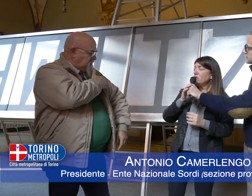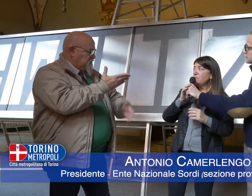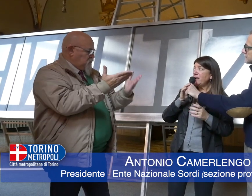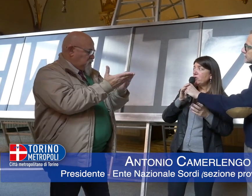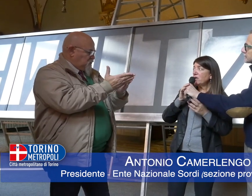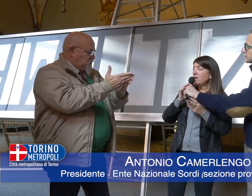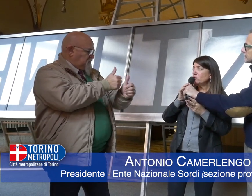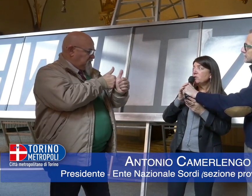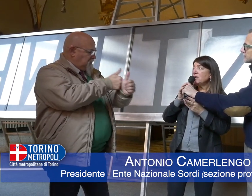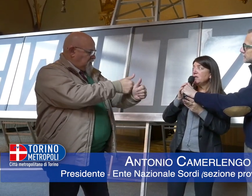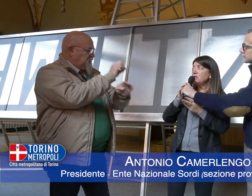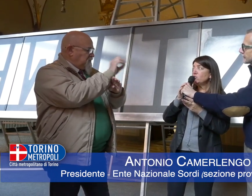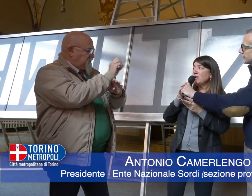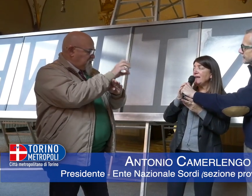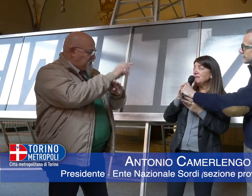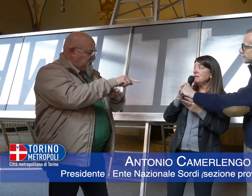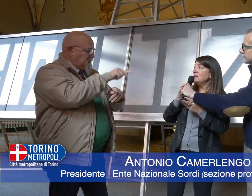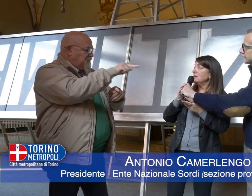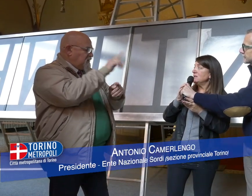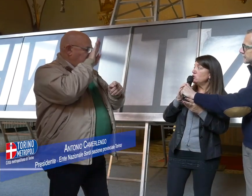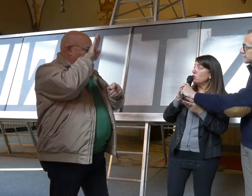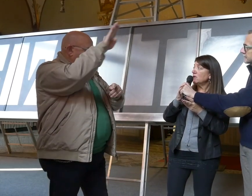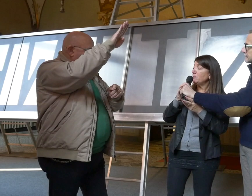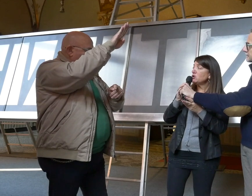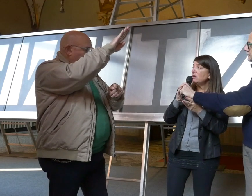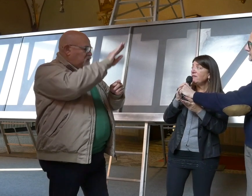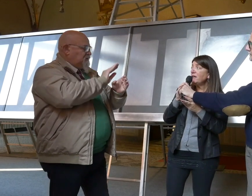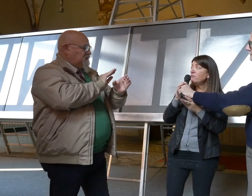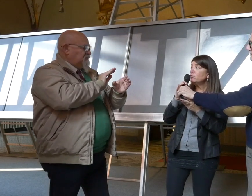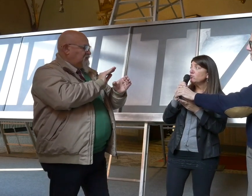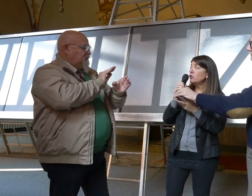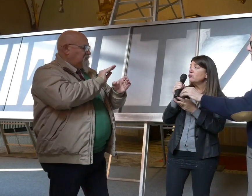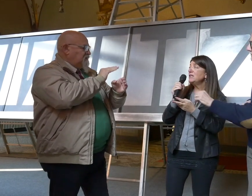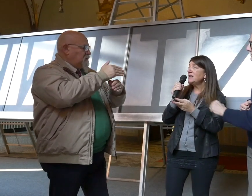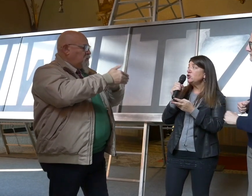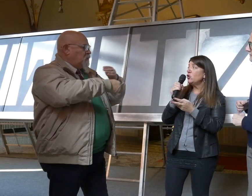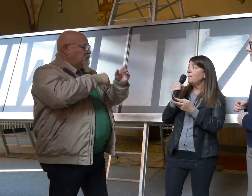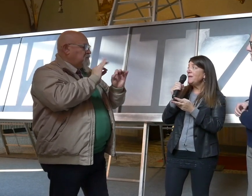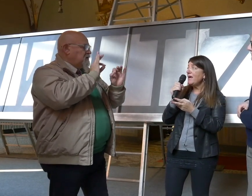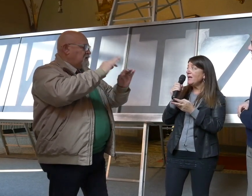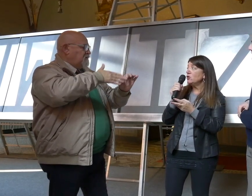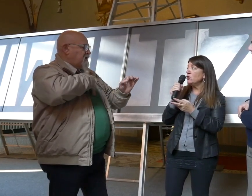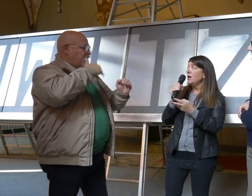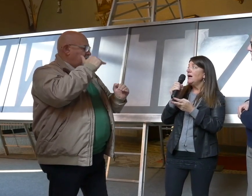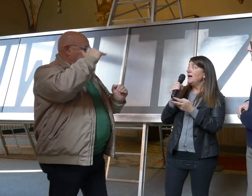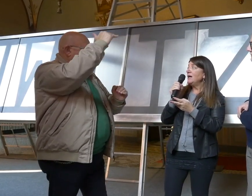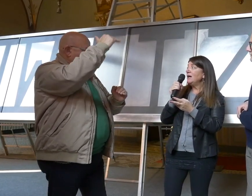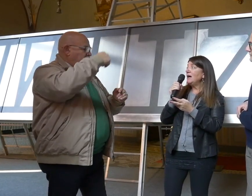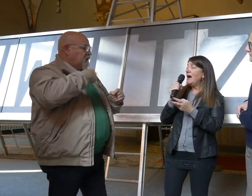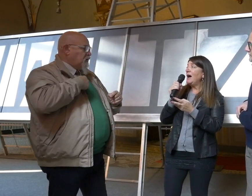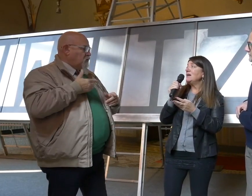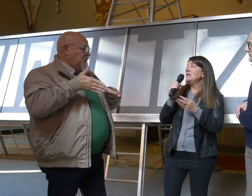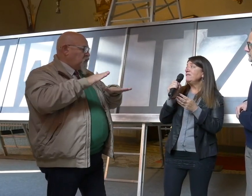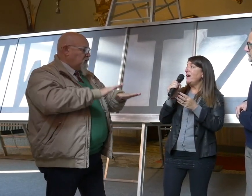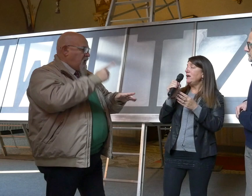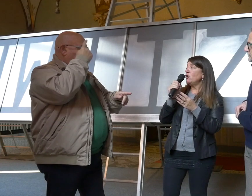Bene, io spero che tutti gli studenti sordi possano avere in futuro un diritto pieno